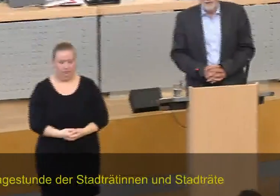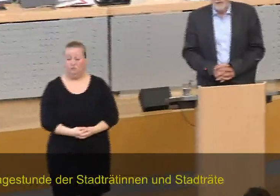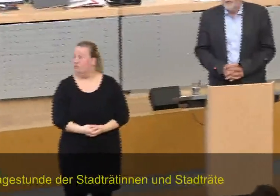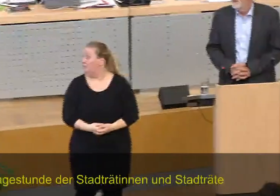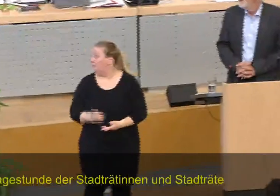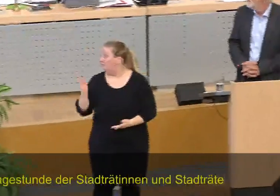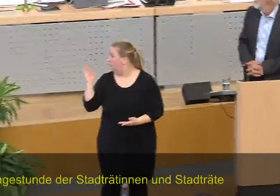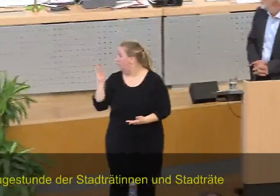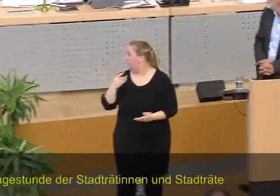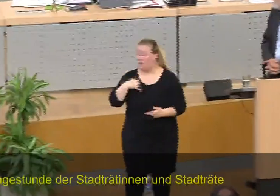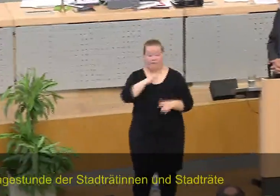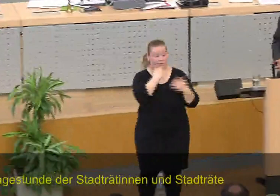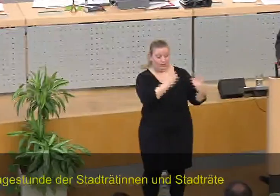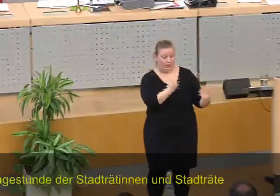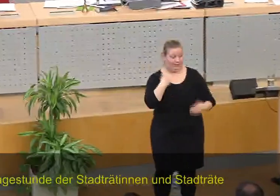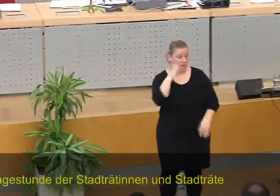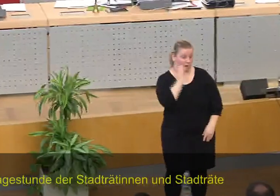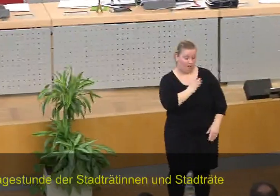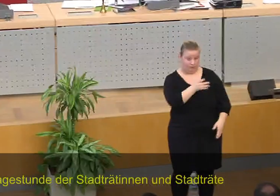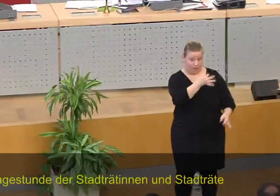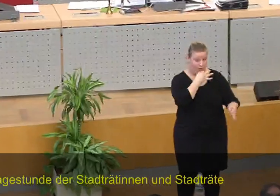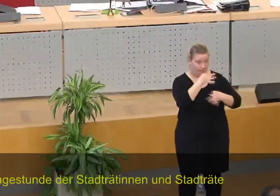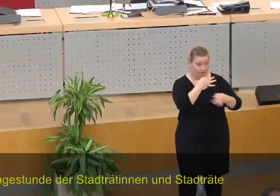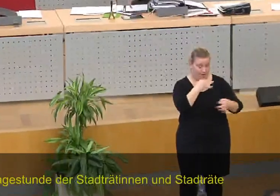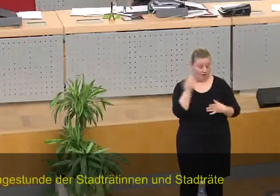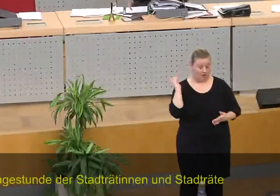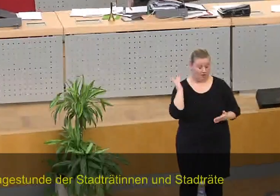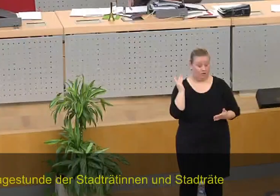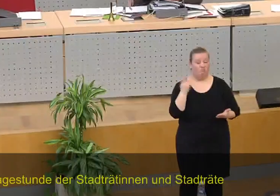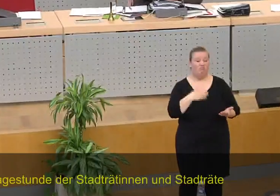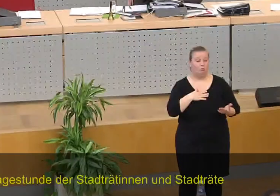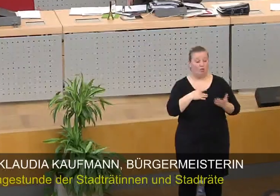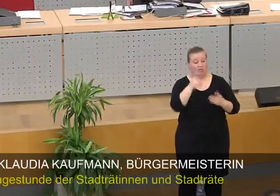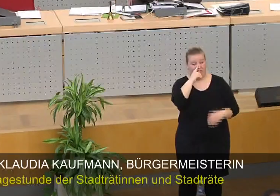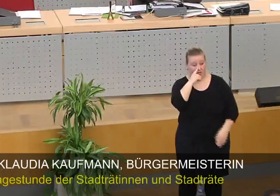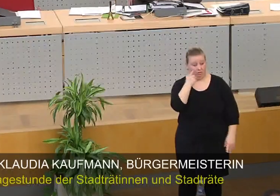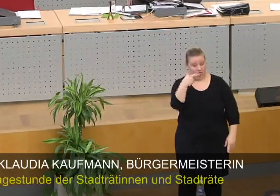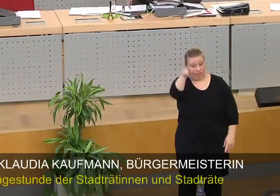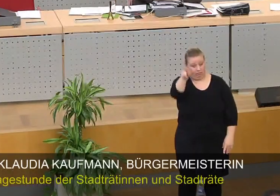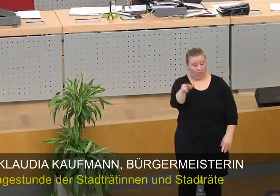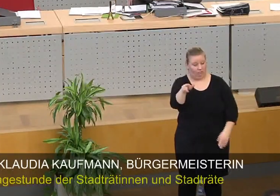Ja, vielen Dank, Herr Bartels, für Ihre Nachfrage oder Anfrage. Will ein Vermieter ein